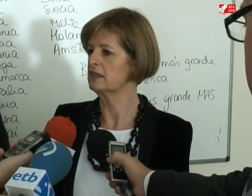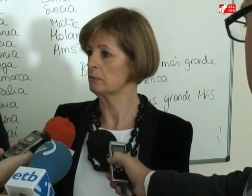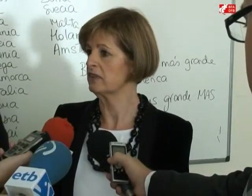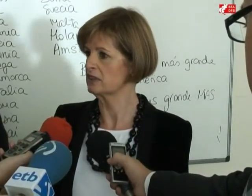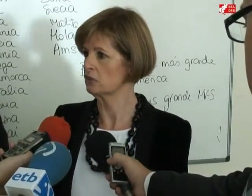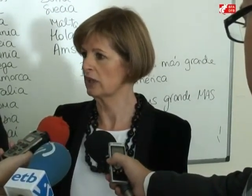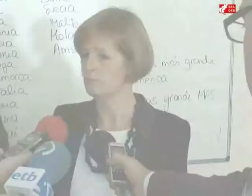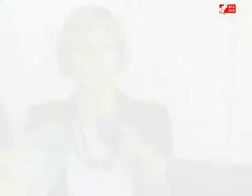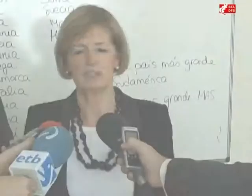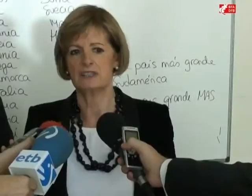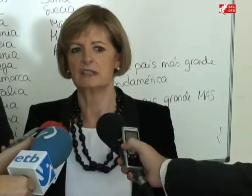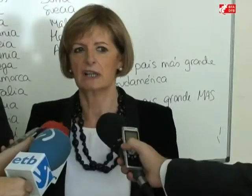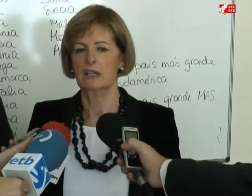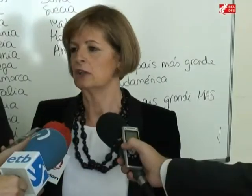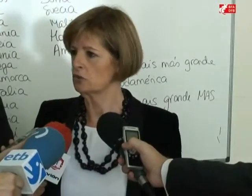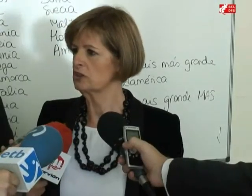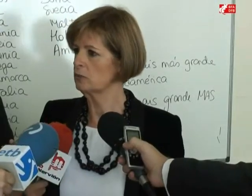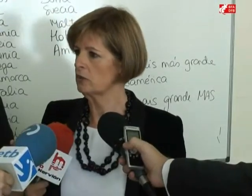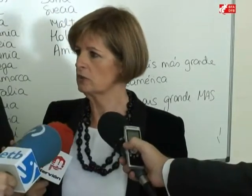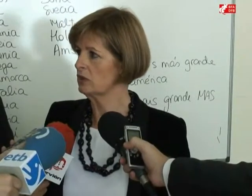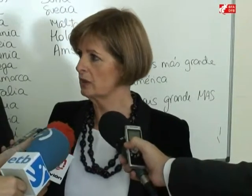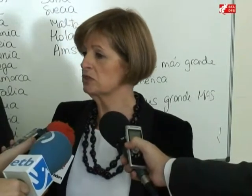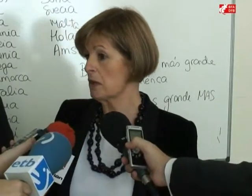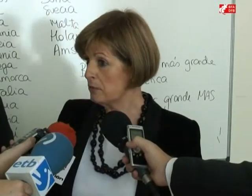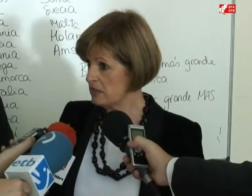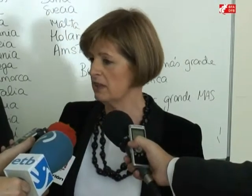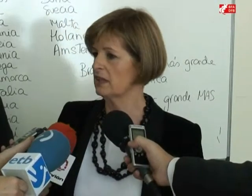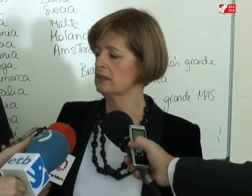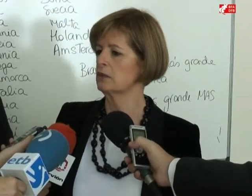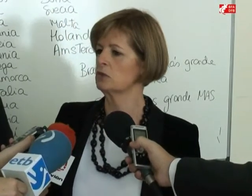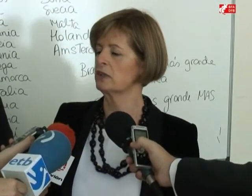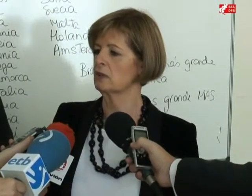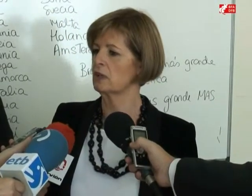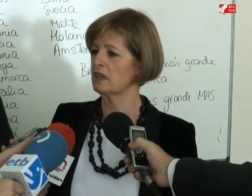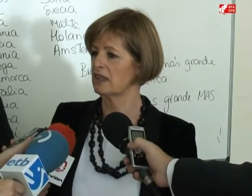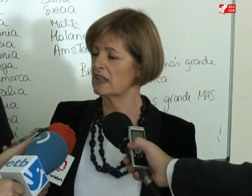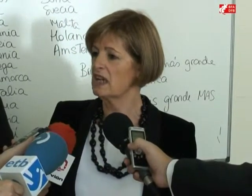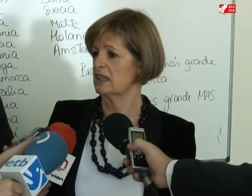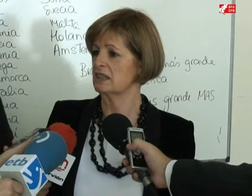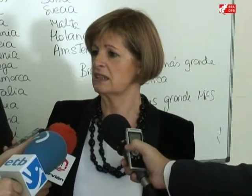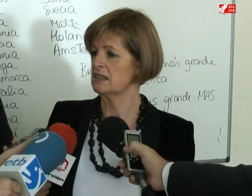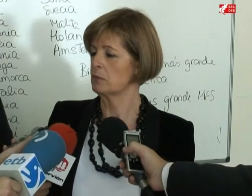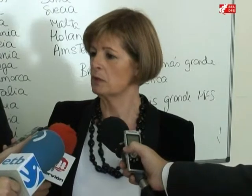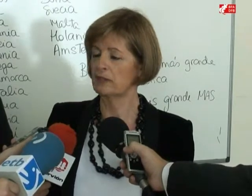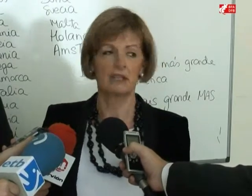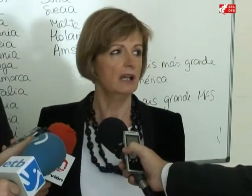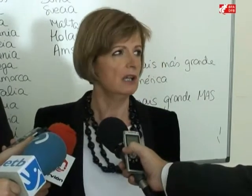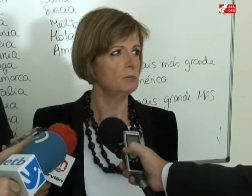discapacidad sensorial. Con esta visita y con otras actuaciones lo que queremos es visibilizar también a los vizcaínos y a las vizcaínas que exista esta problemática y por